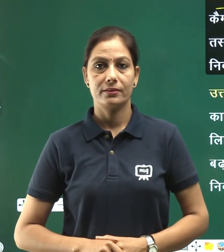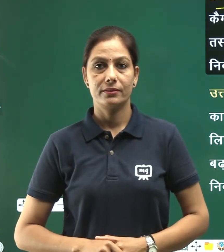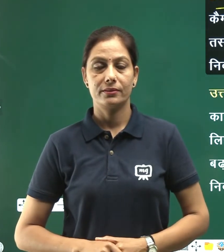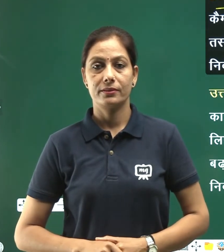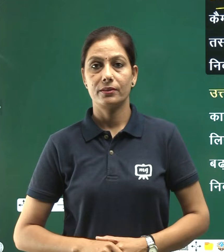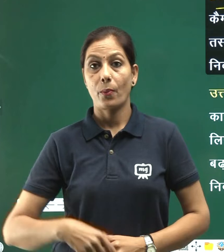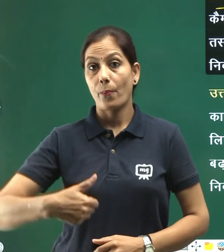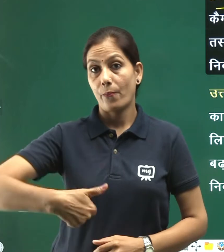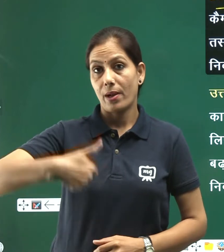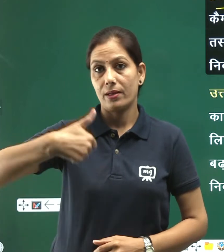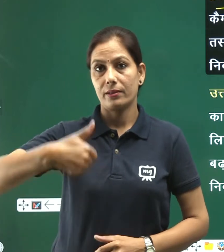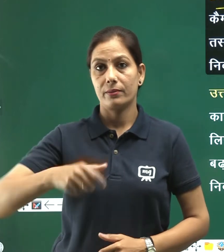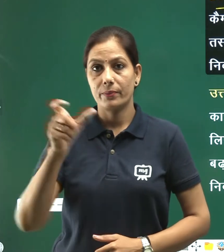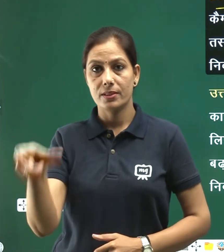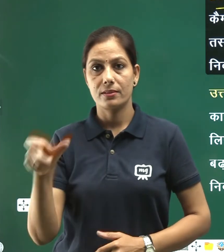संचालक